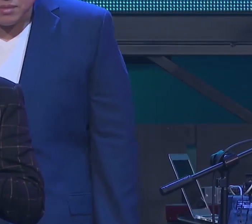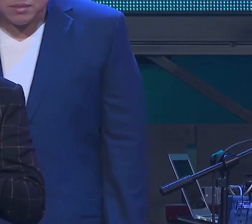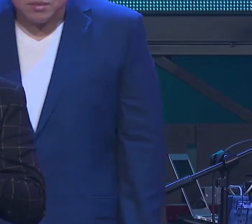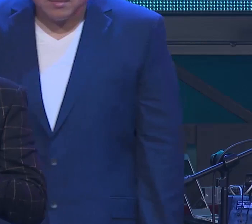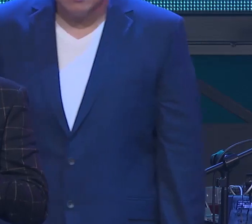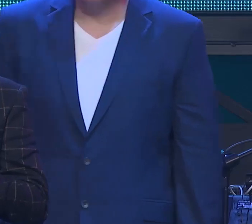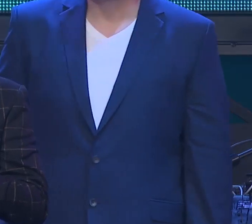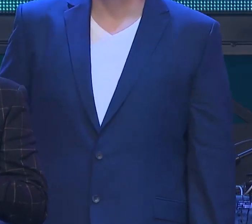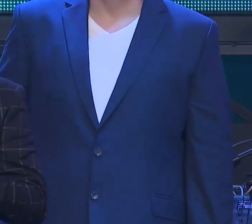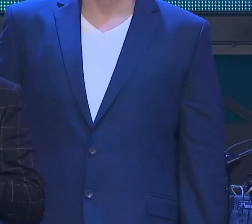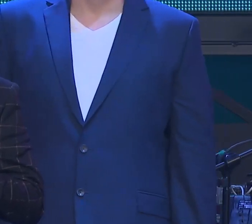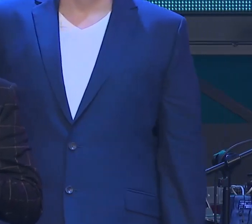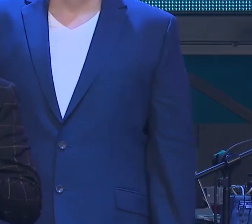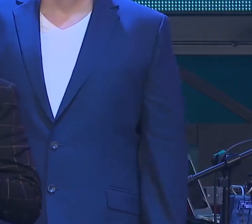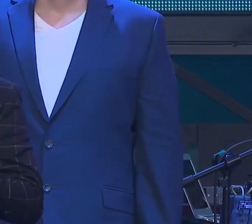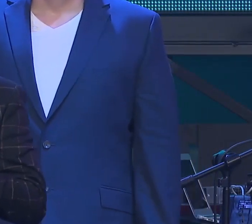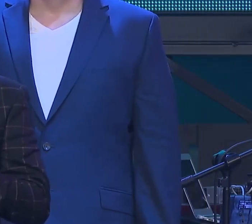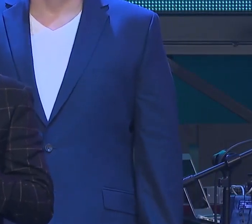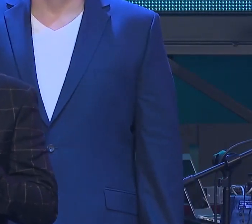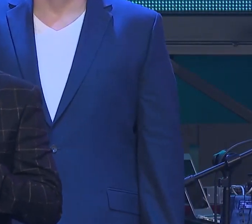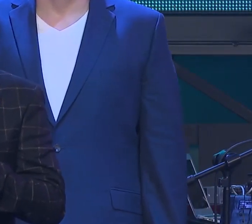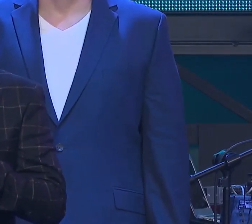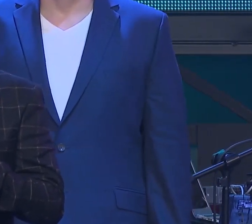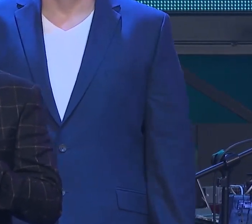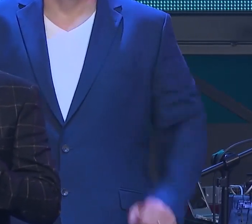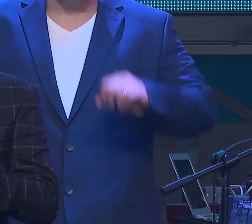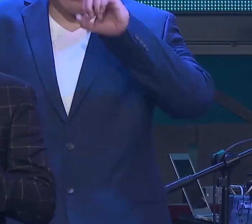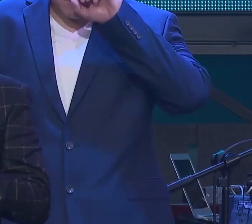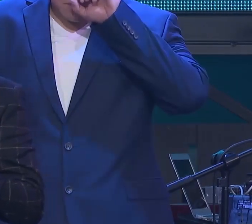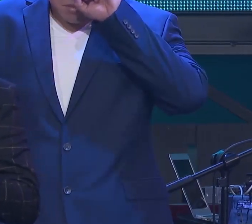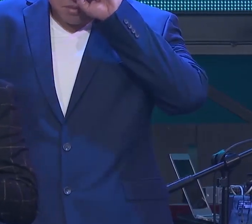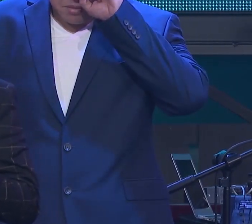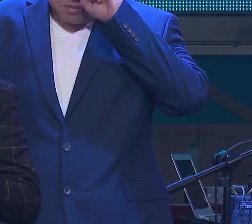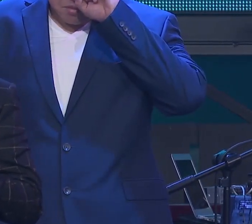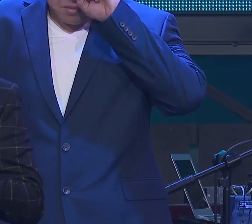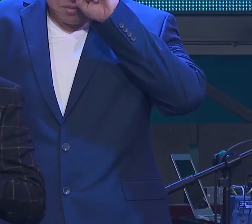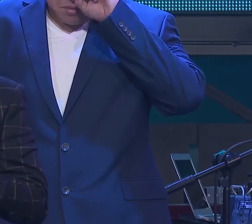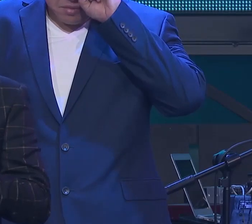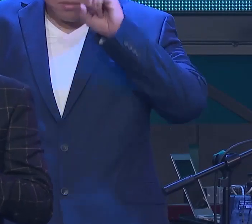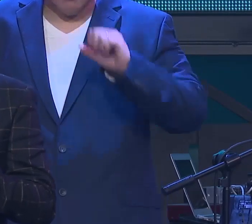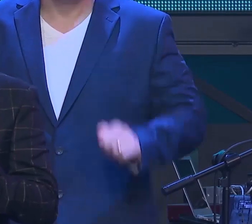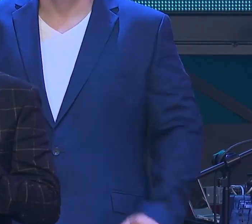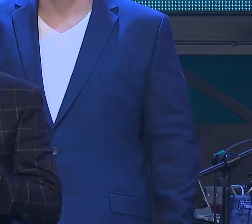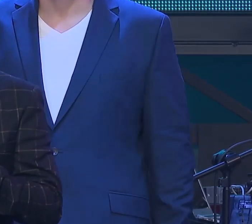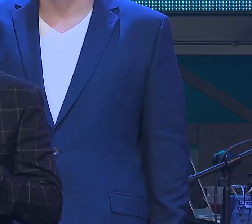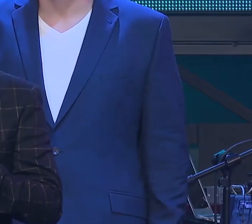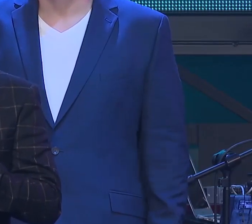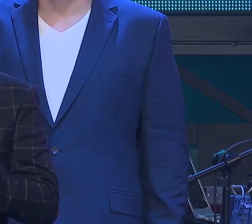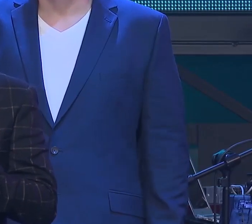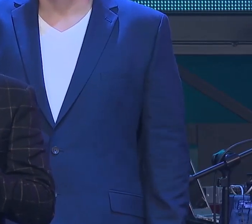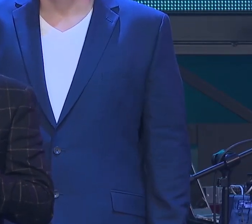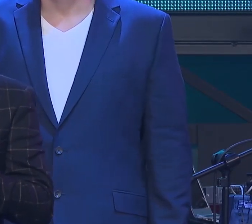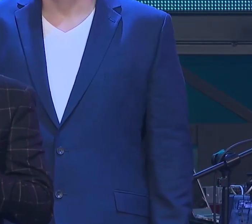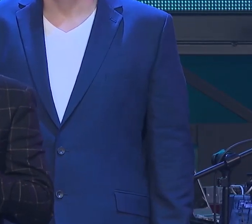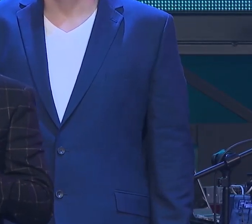namun Anda perlu dimuridkan di dalam kelompok kecil. Dan kita Gereja Mawar Syaron menyediakan tempat penggembalaan